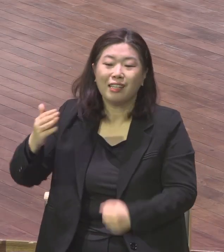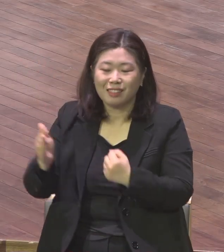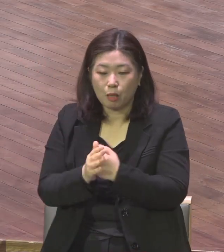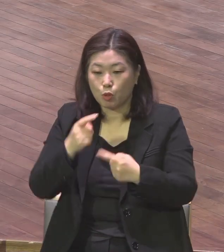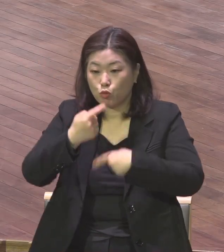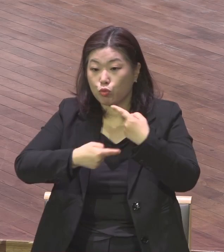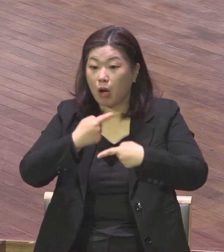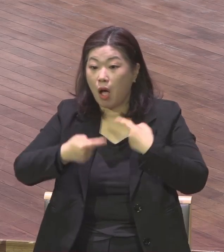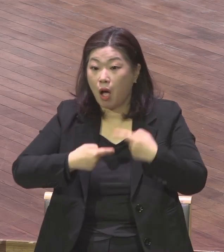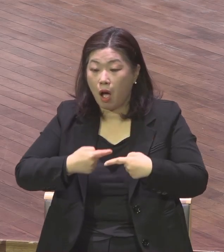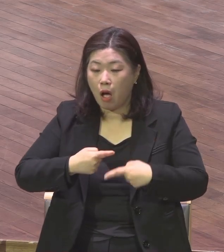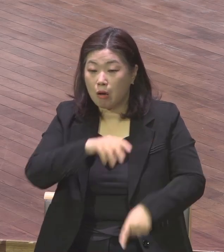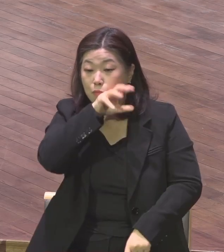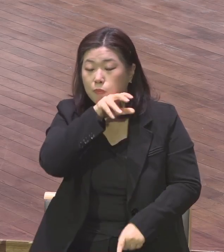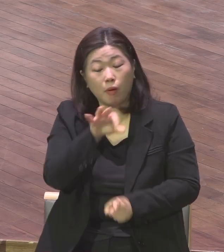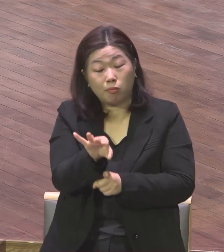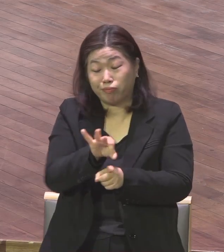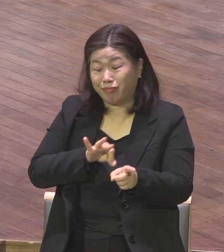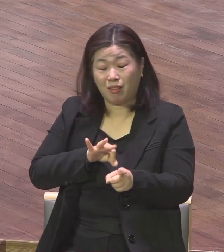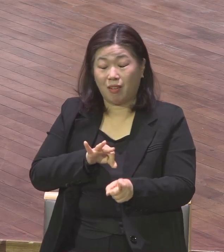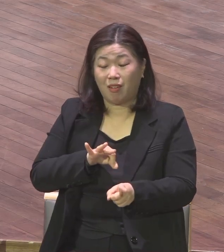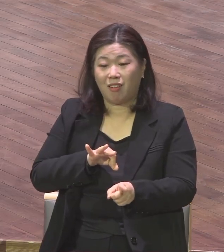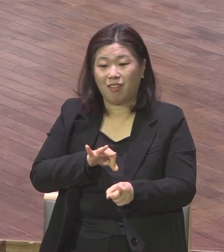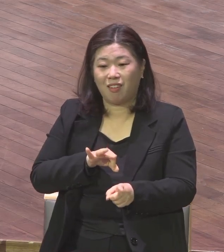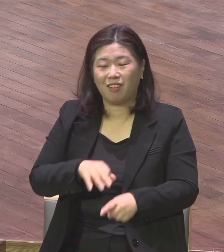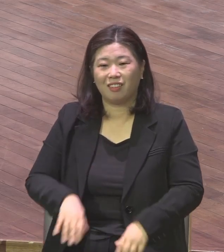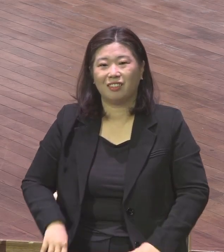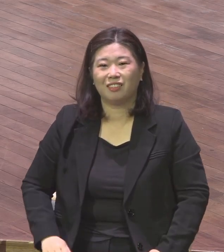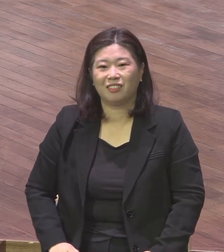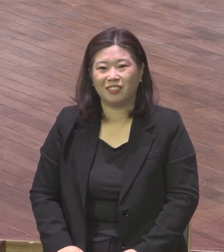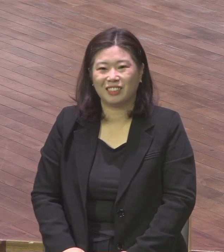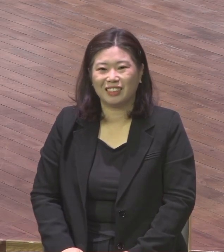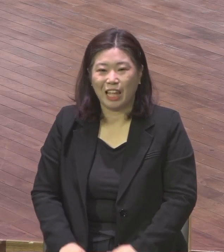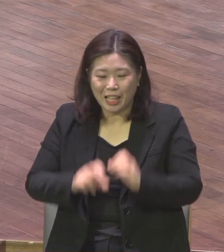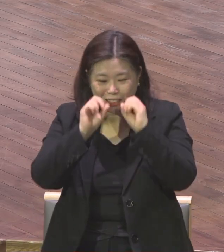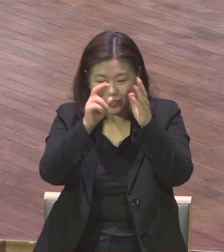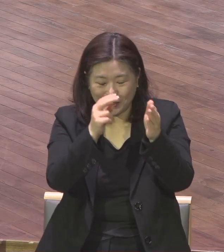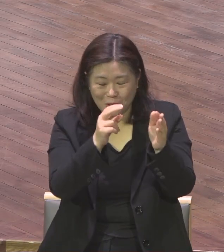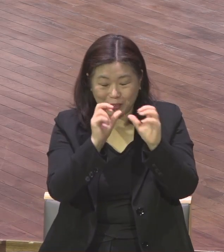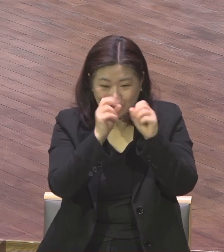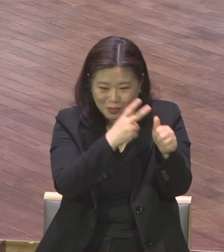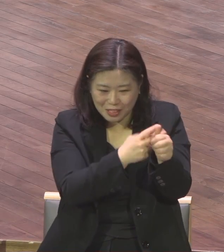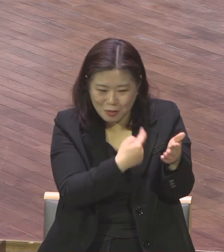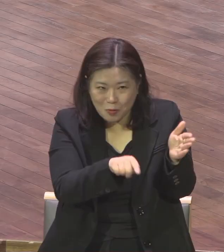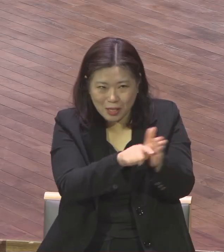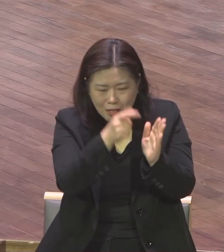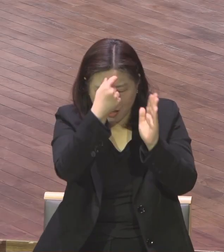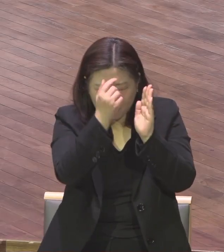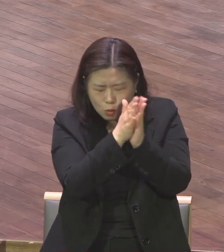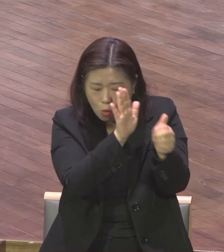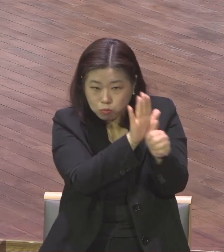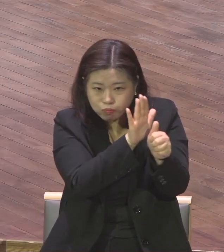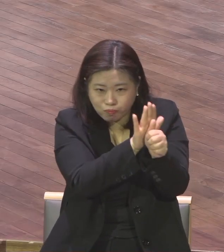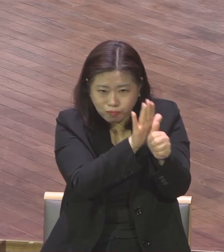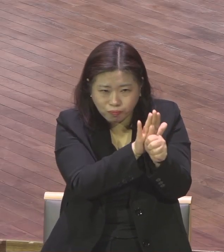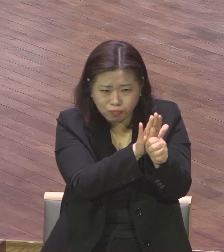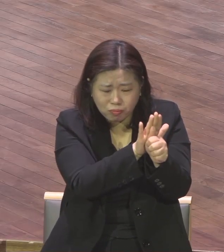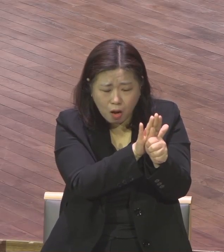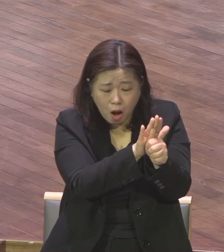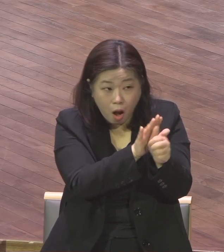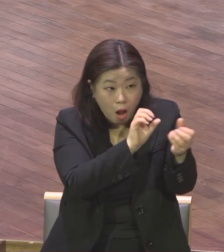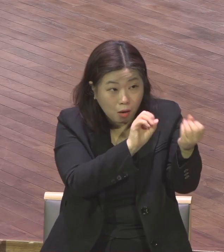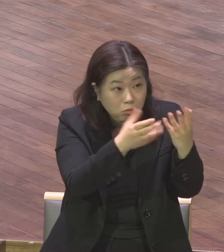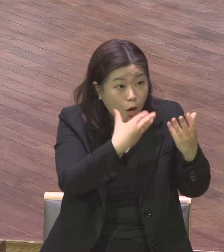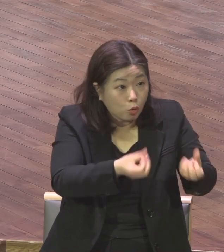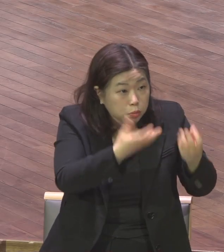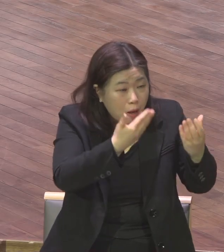선교사를 위해서 기도하면 내가 선교사와 동역하는, 선교사 받는 상급 똑같이 받는다. 목회자와 동역 사역하는 분들 기도하면 같은 목회